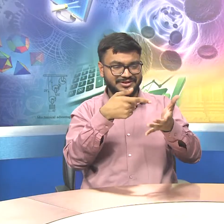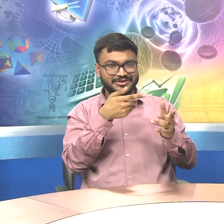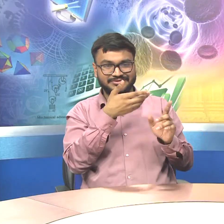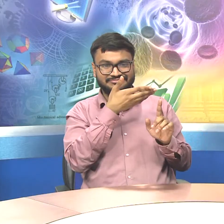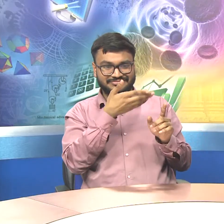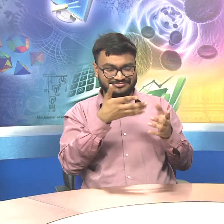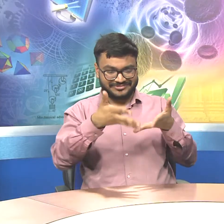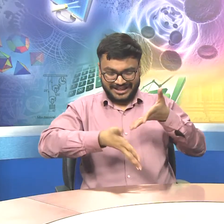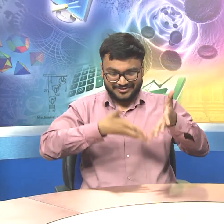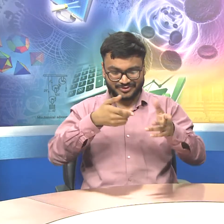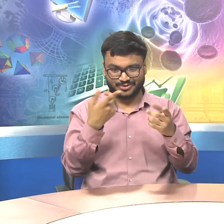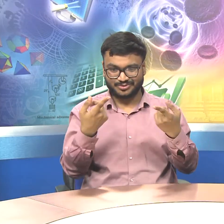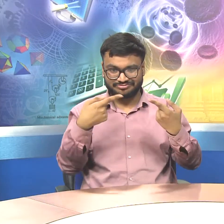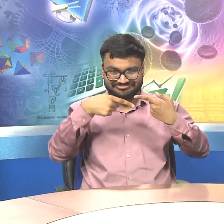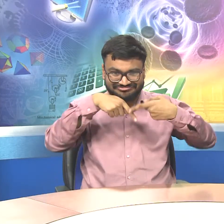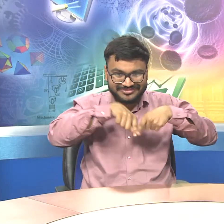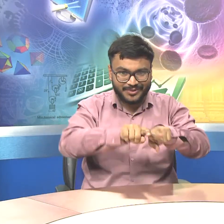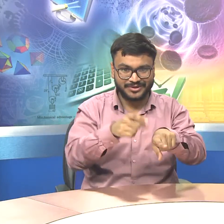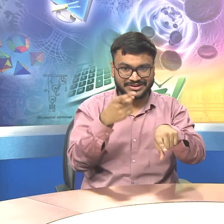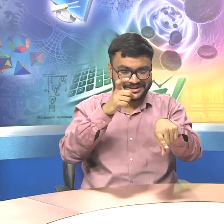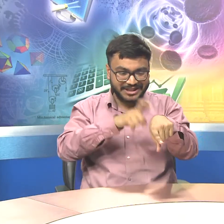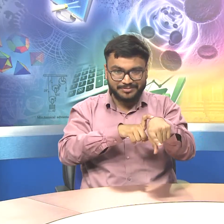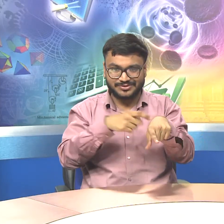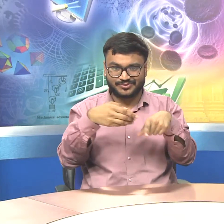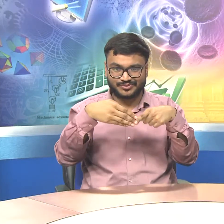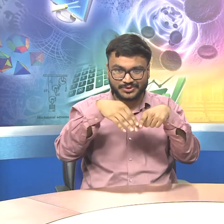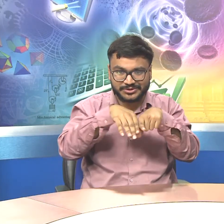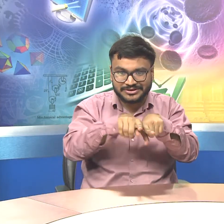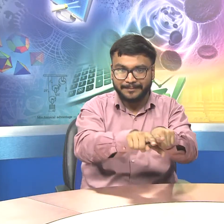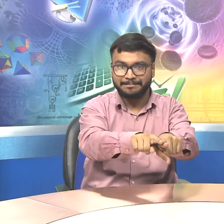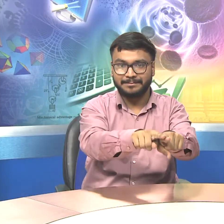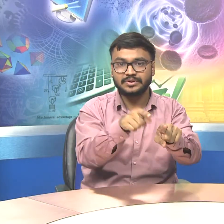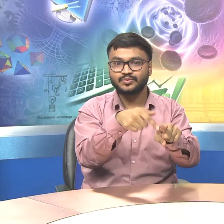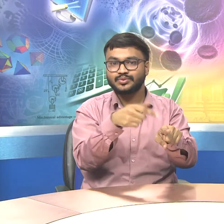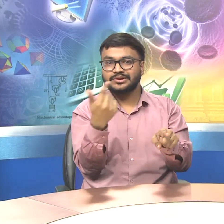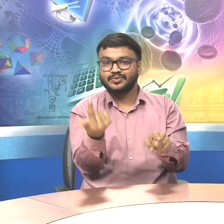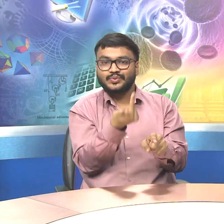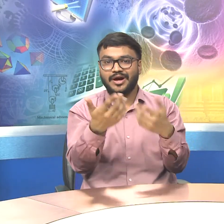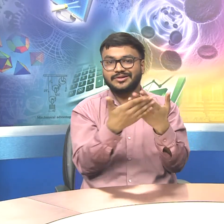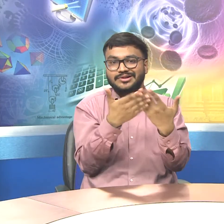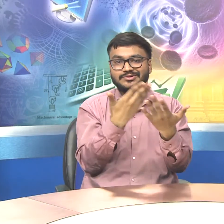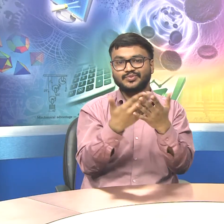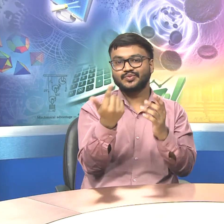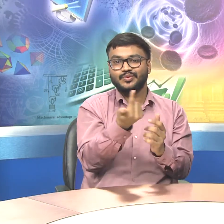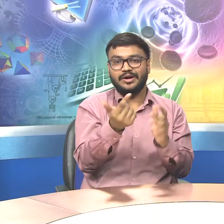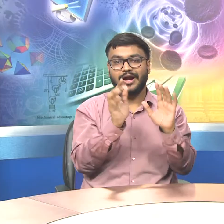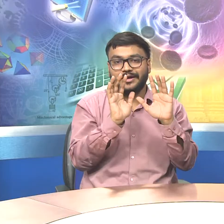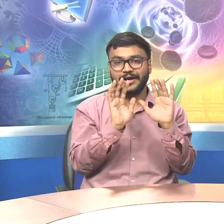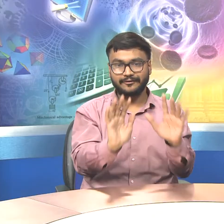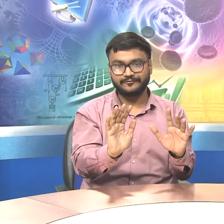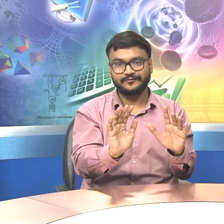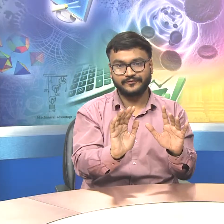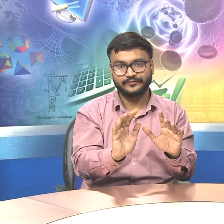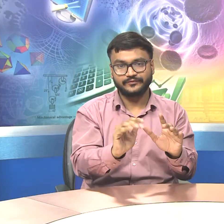we can compress signs and show two tasks at the same time using both